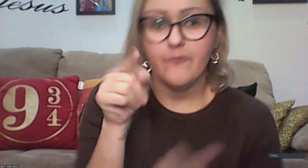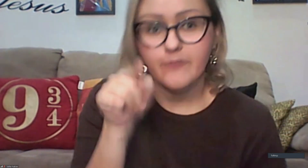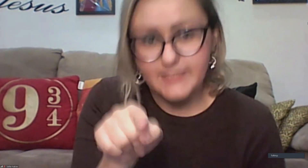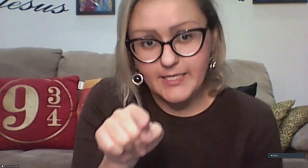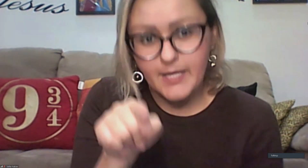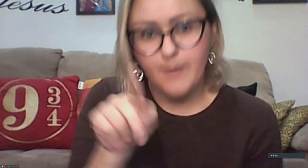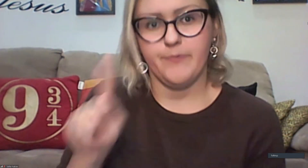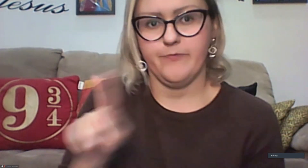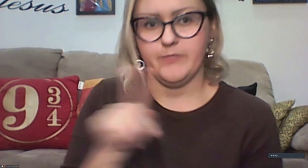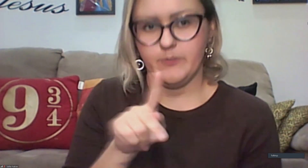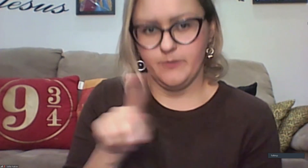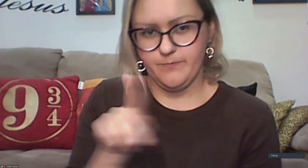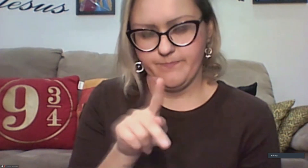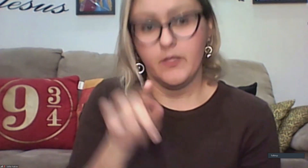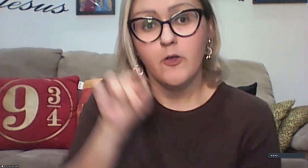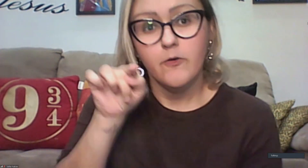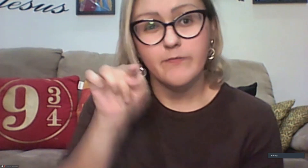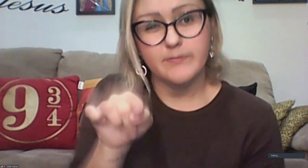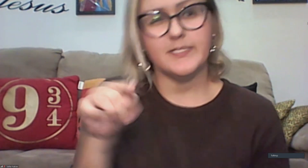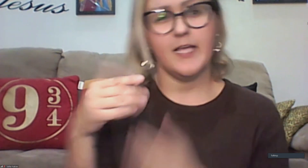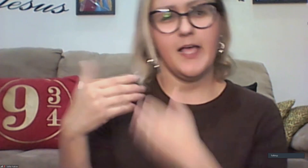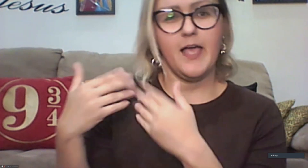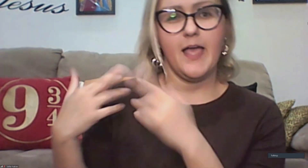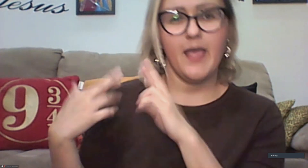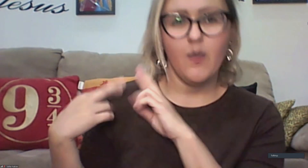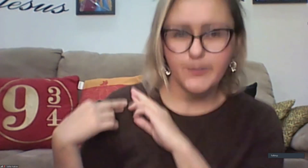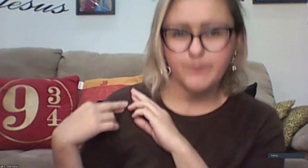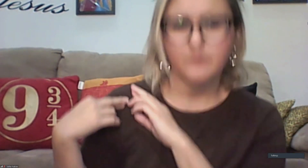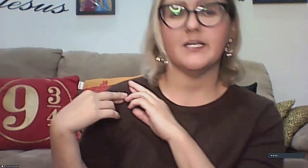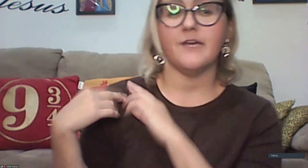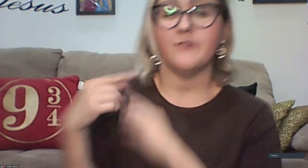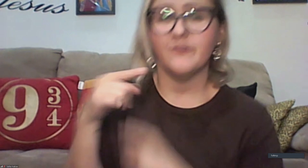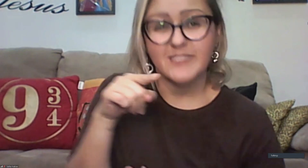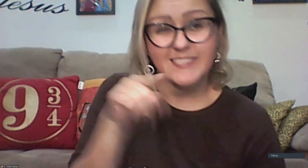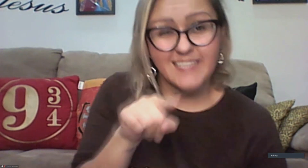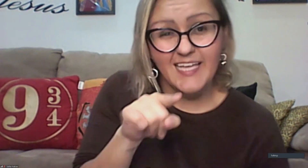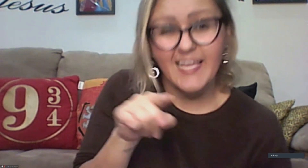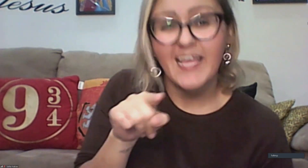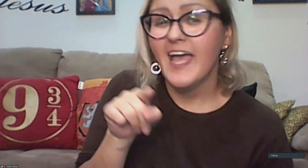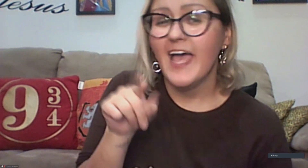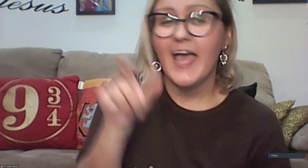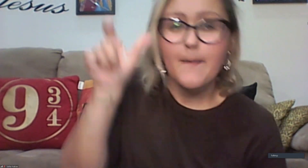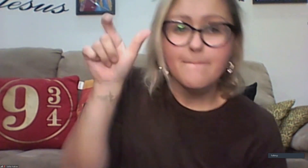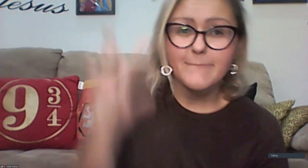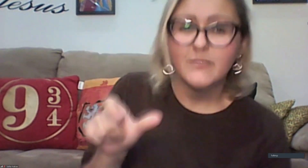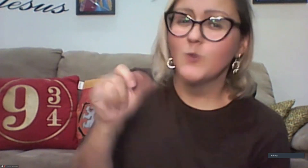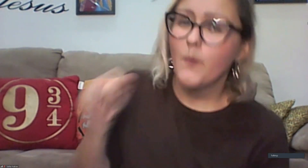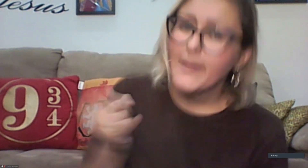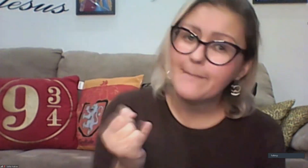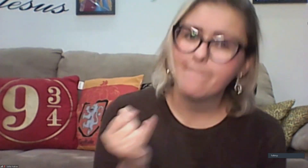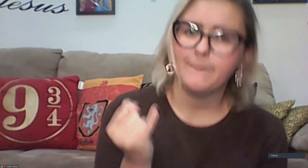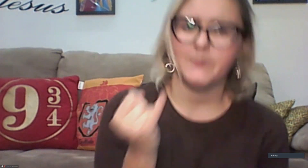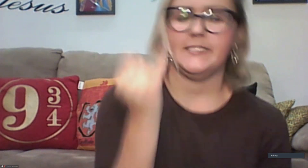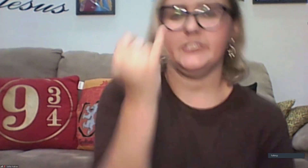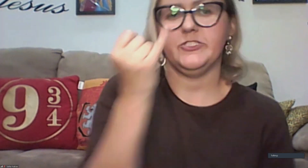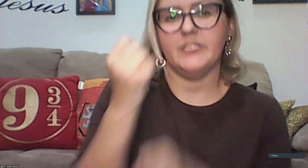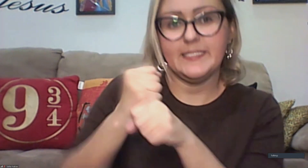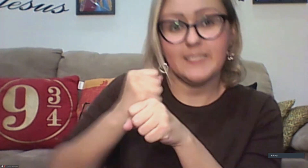você, professor, você, professora, que tem essa responsabilidade, que você é uma pessoa importante,